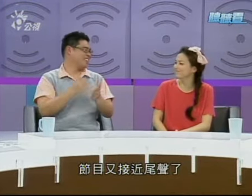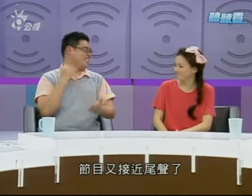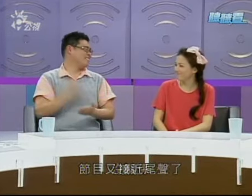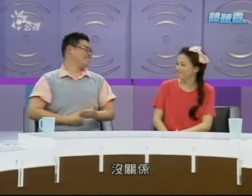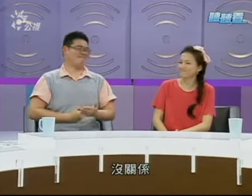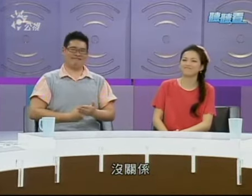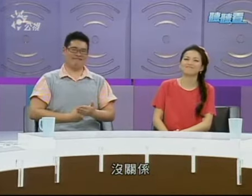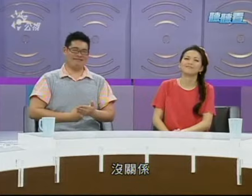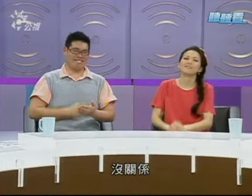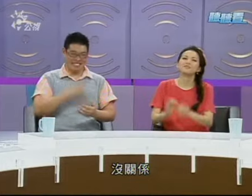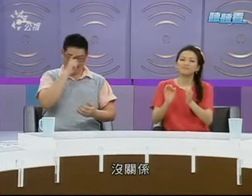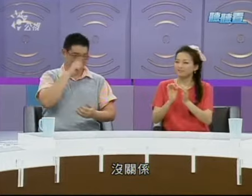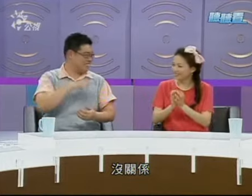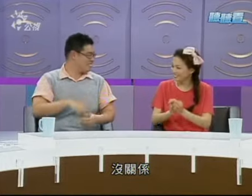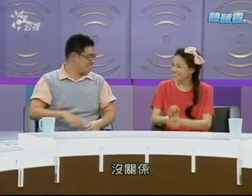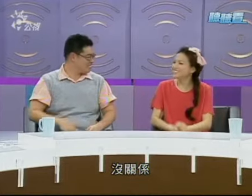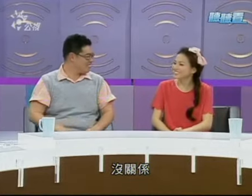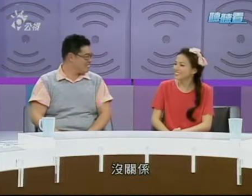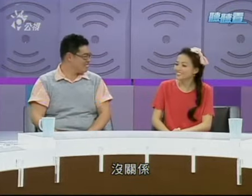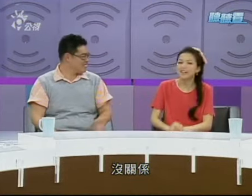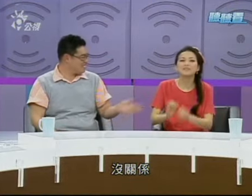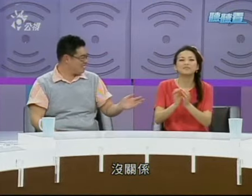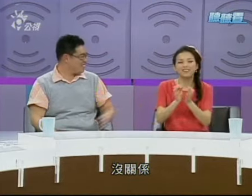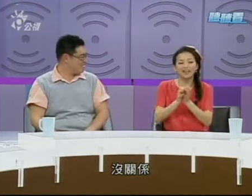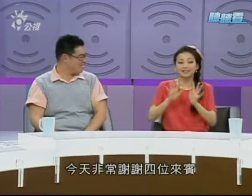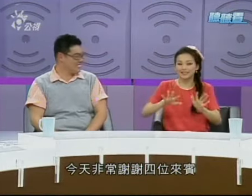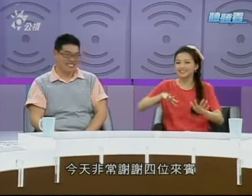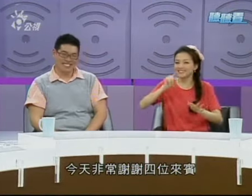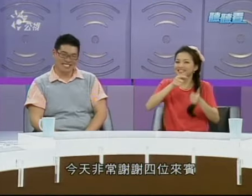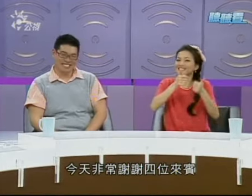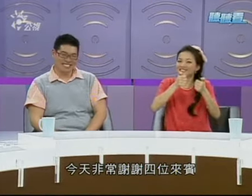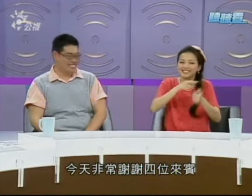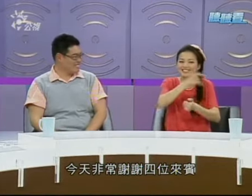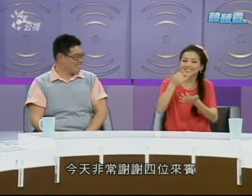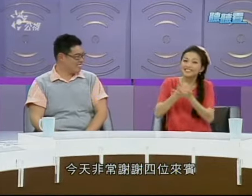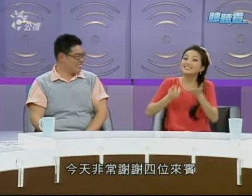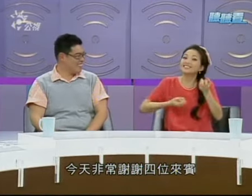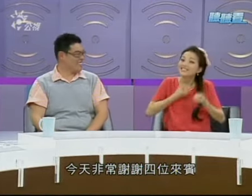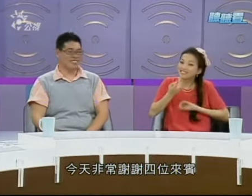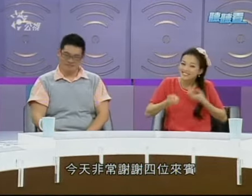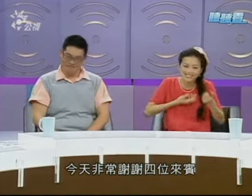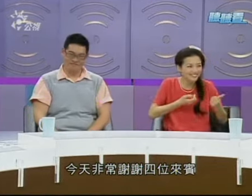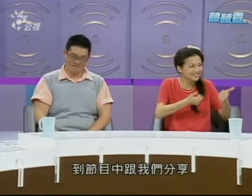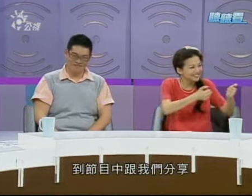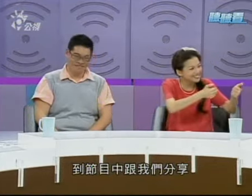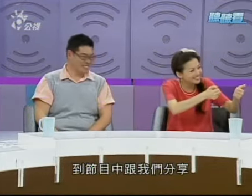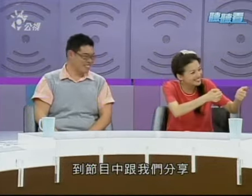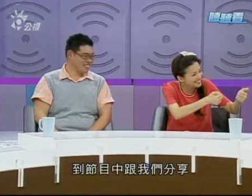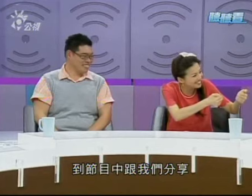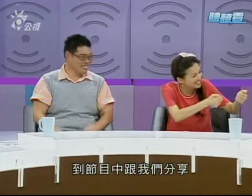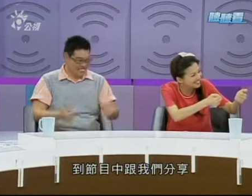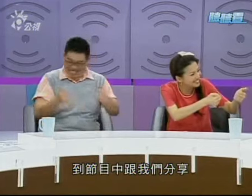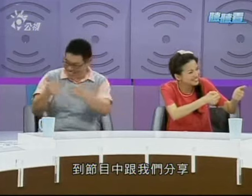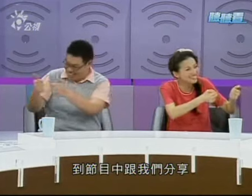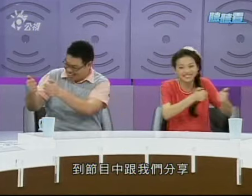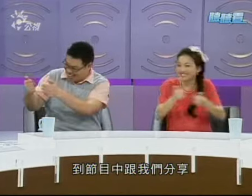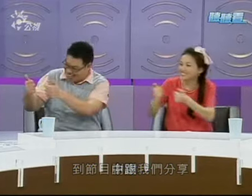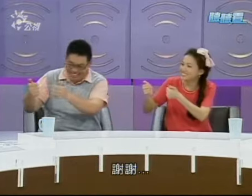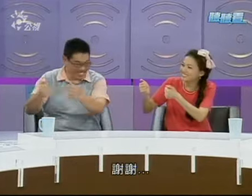哎呀没关系今天非常谢谢四位来宾到节目中跟我们分享谢谢啊